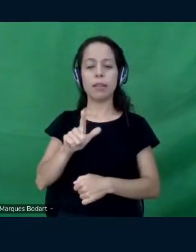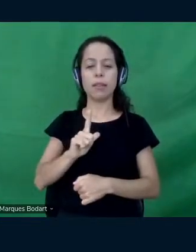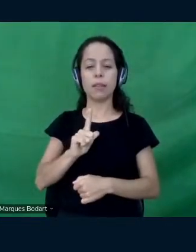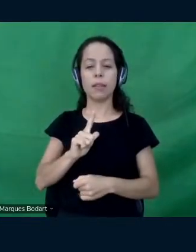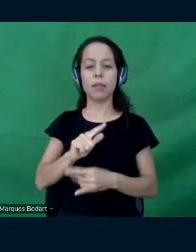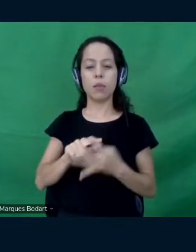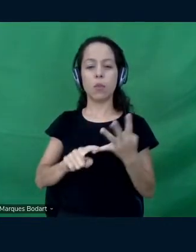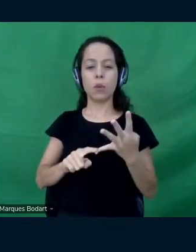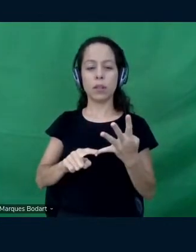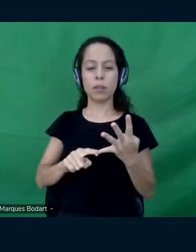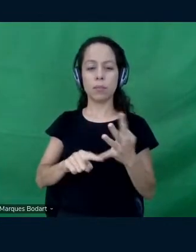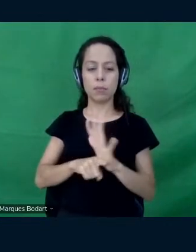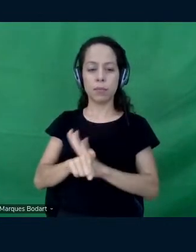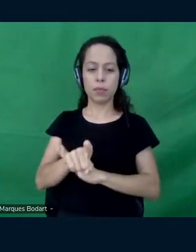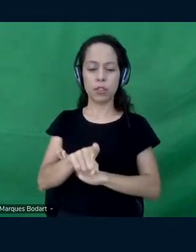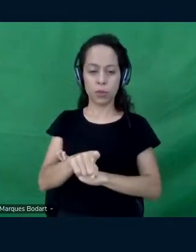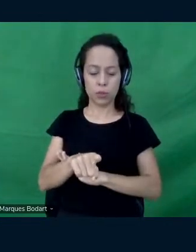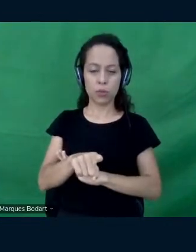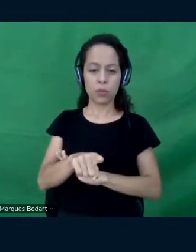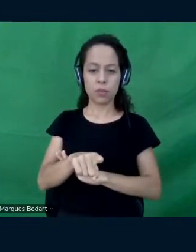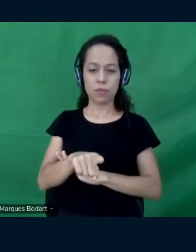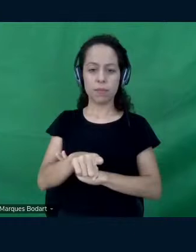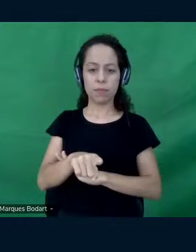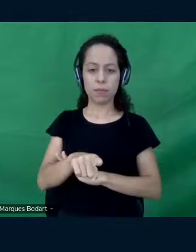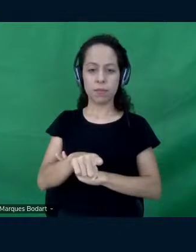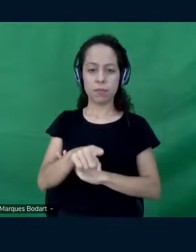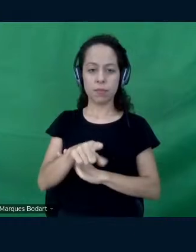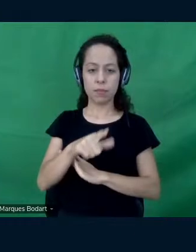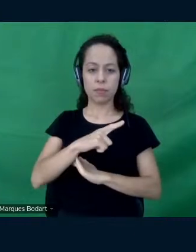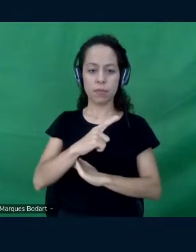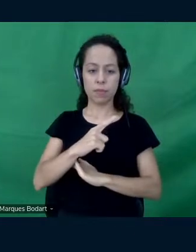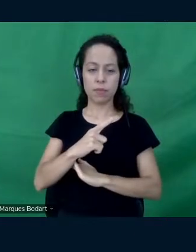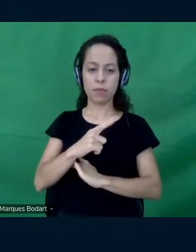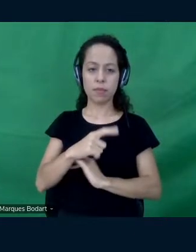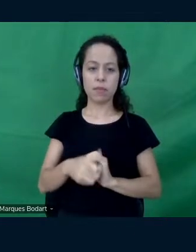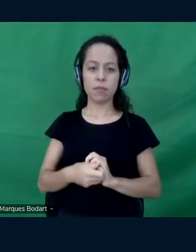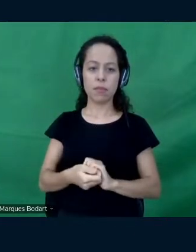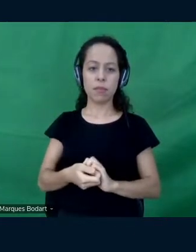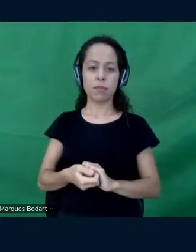quatro questões que foram colocadas. Então,